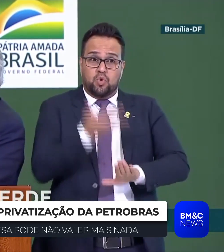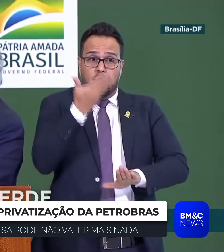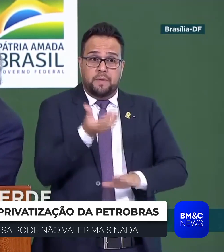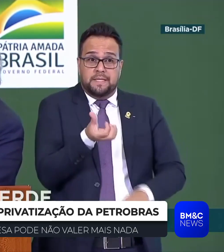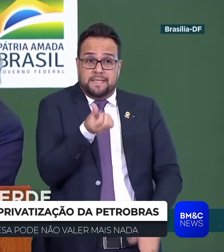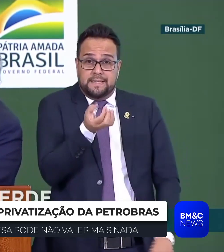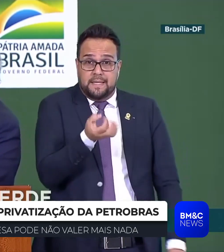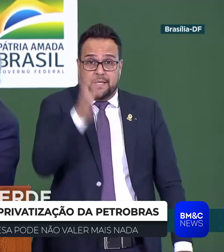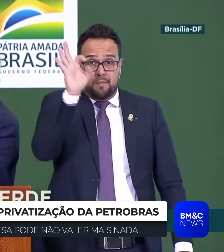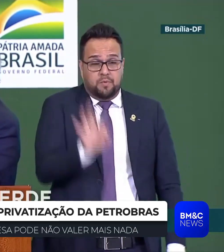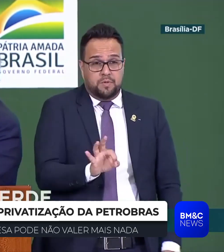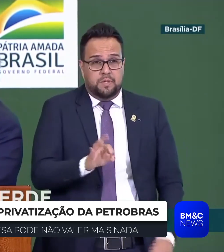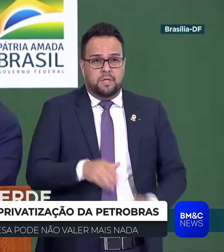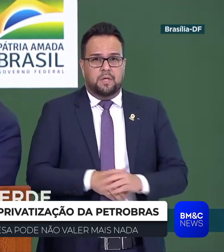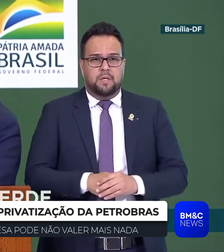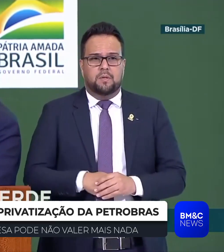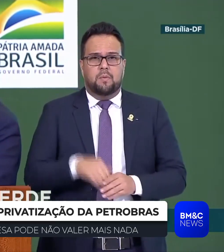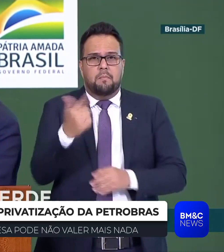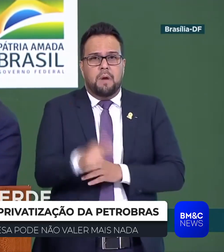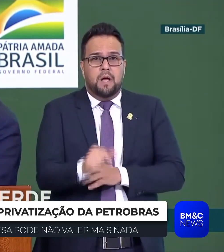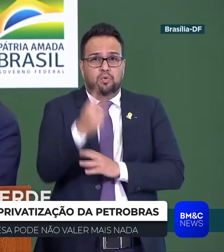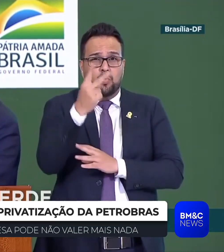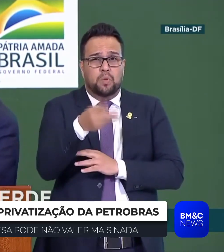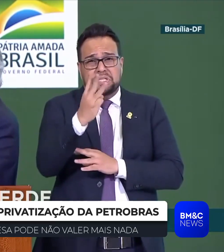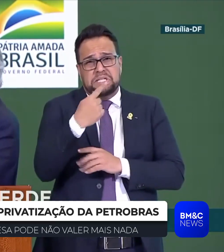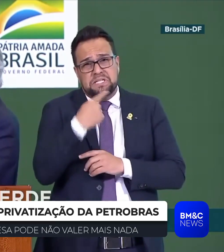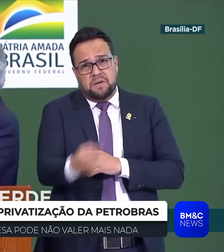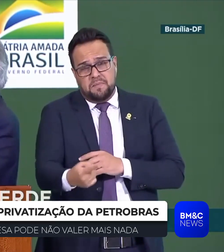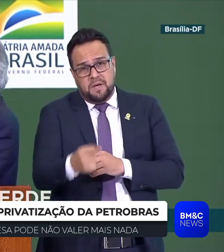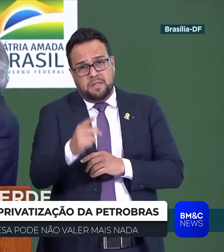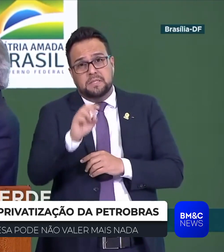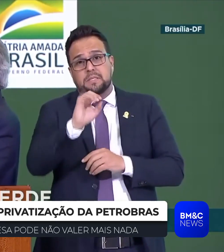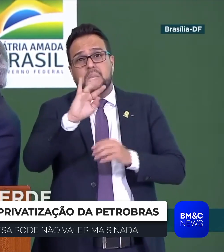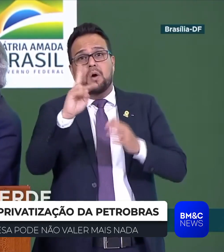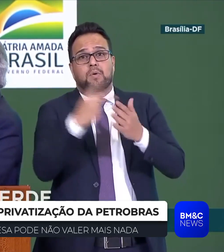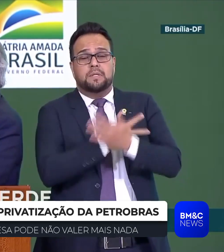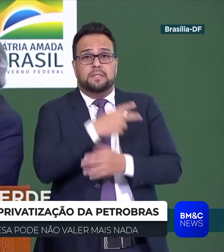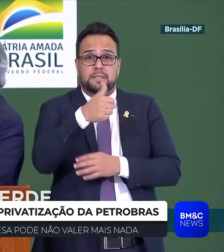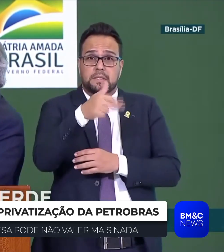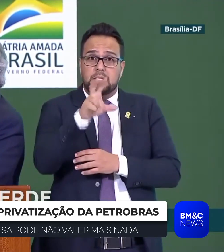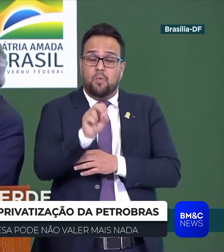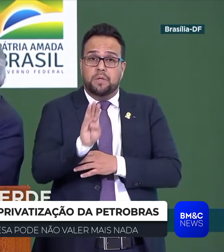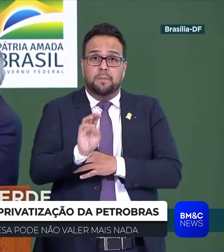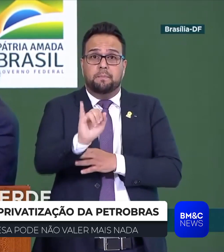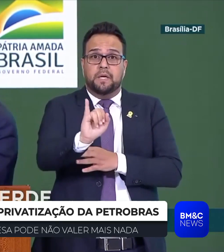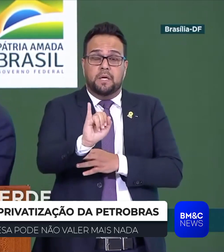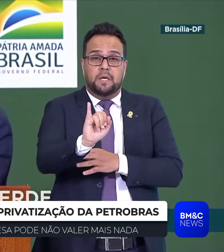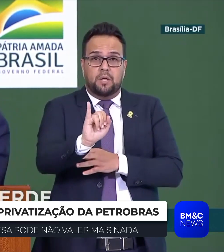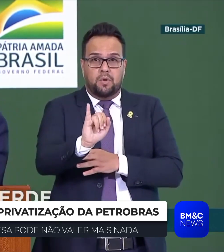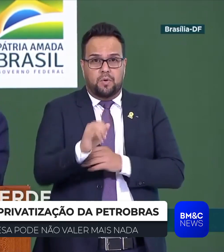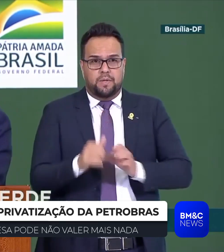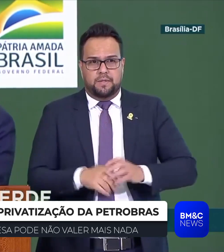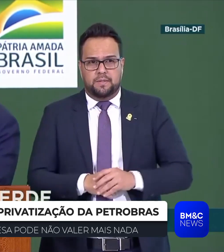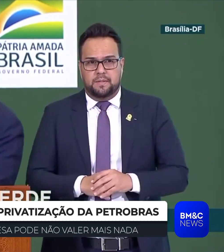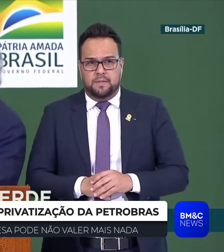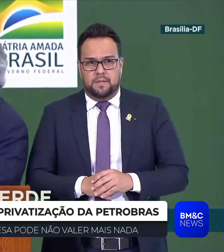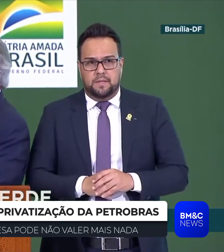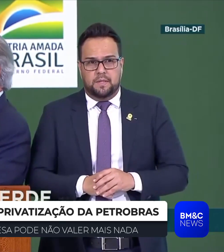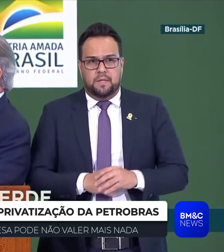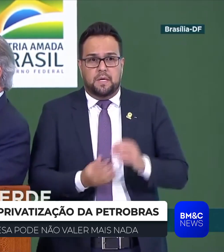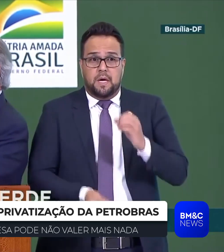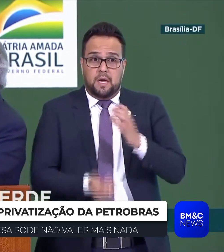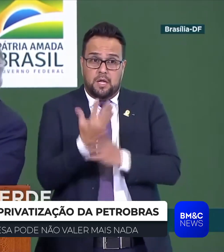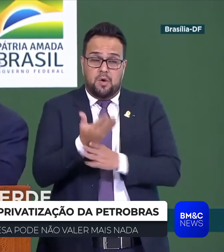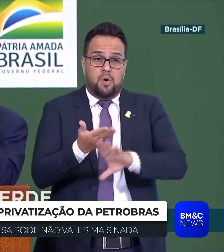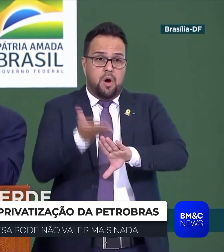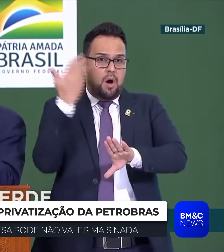mais 2, 3 semanas, se isso acontecesse, são 100, 150 bilhões criados. Isso não existia. Não adianta dizer assim: